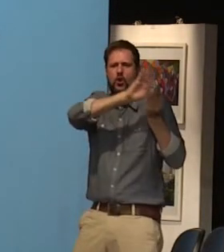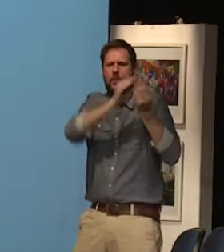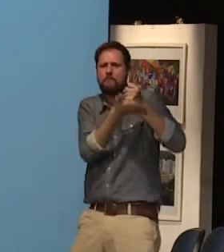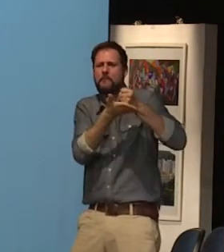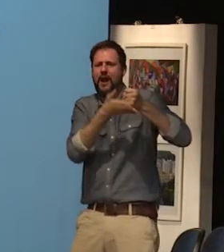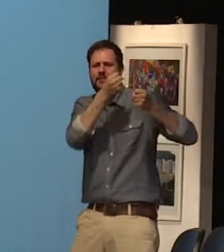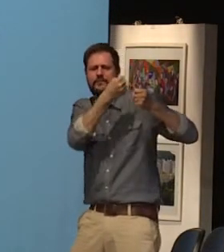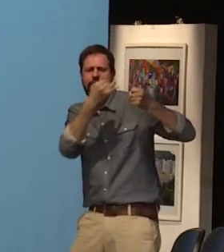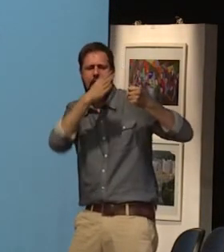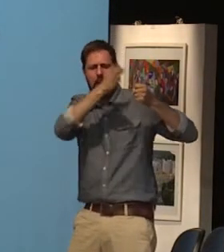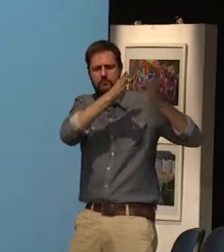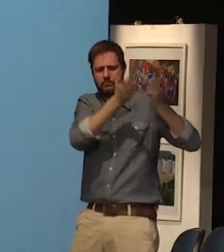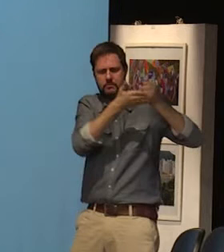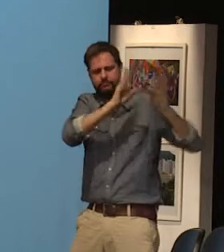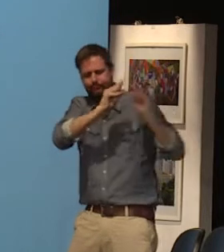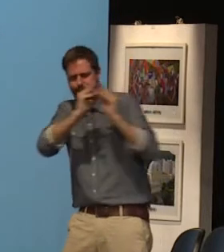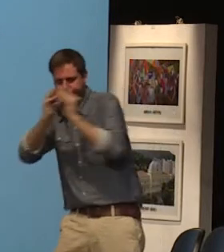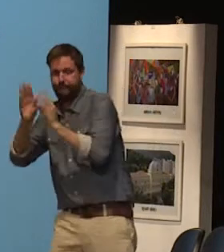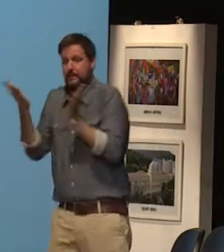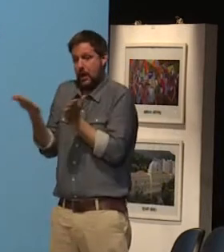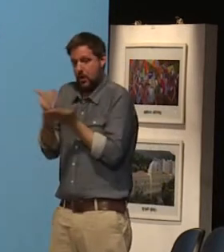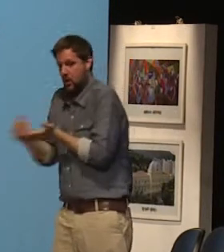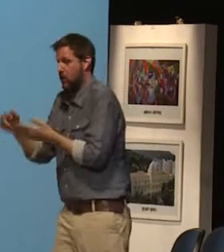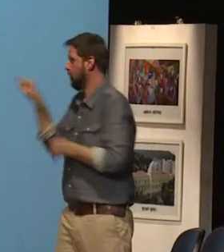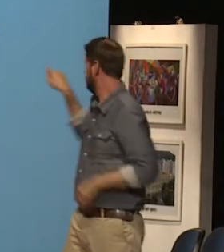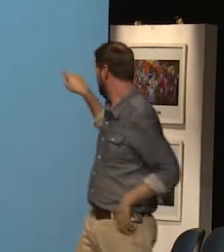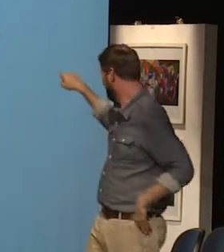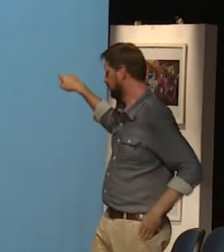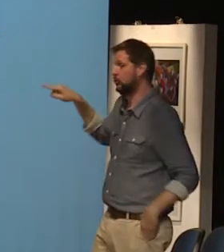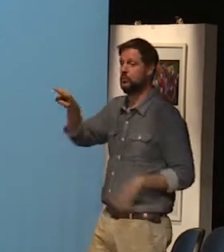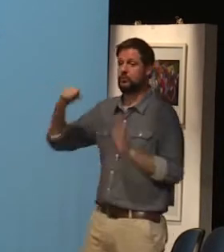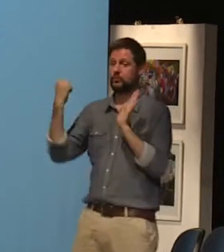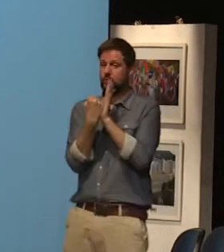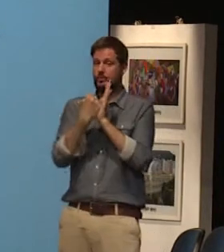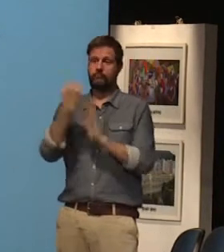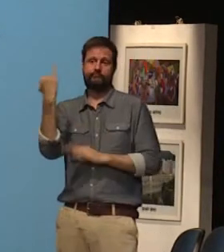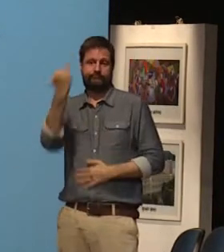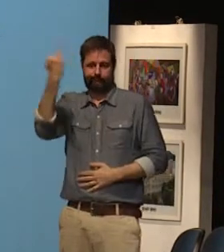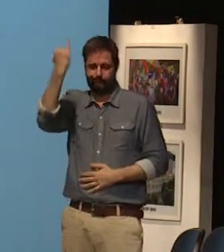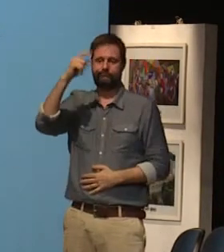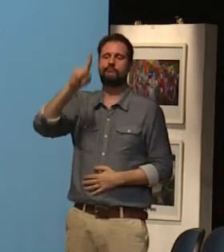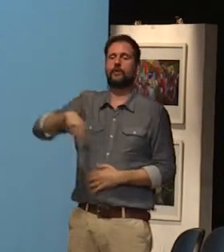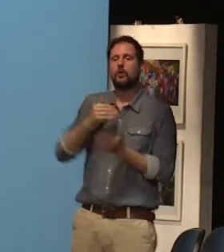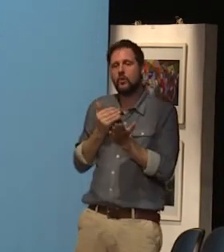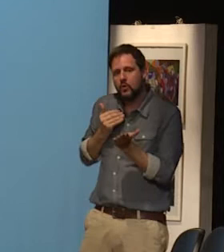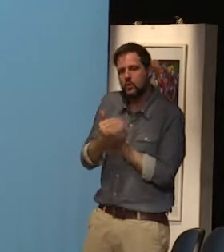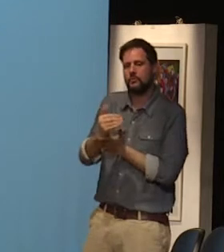Então, aí dando continuidade ao resumo básico que eu estava explicando sobre esse processo, né, da vida acadêmica do surdo, é